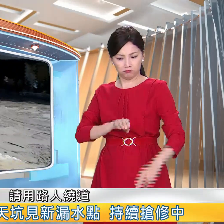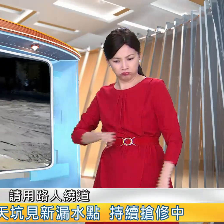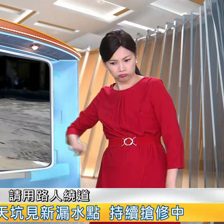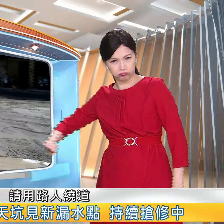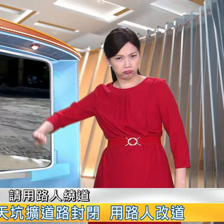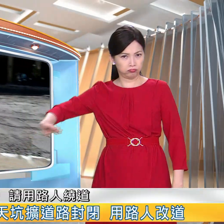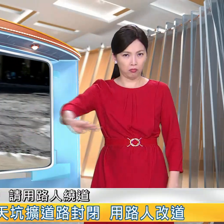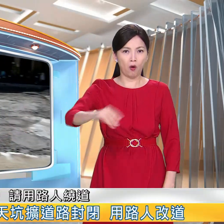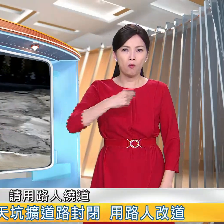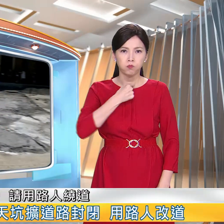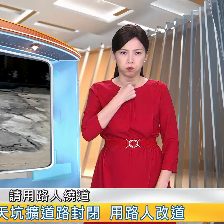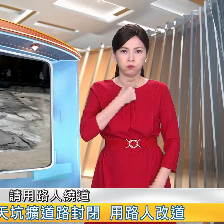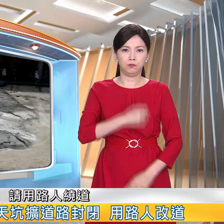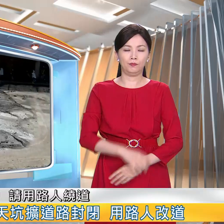道。